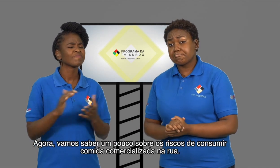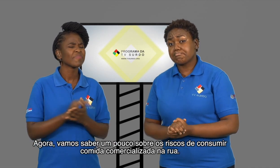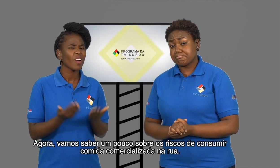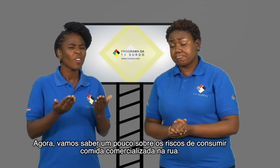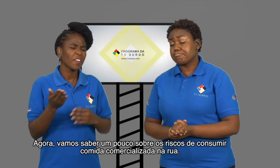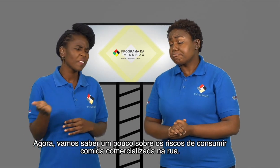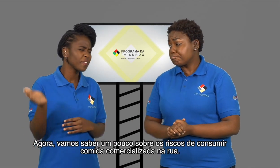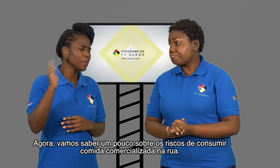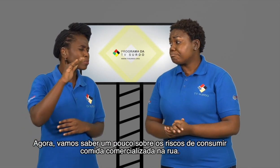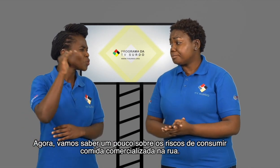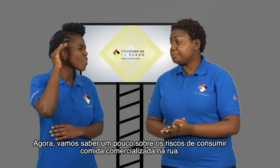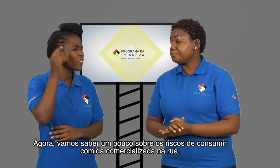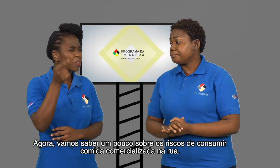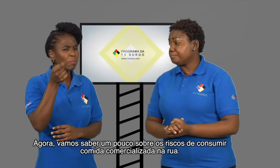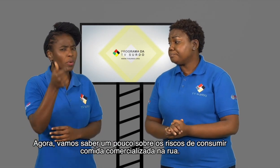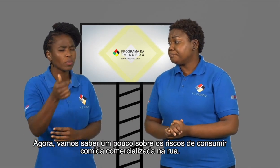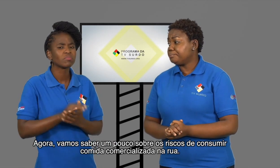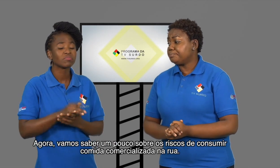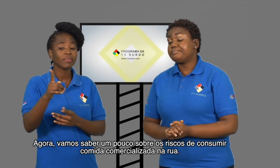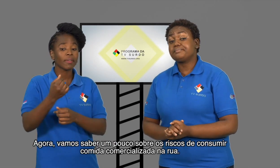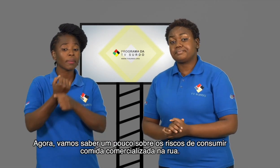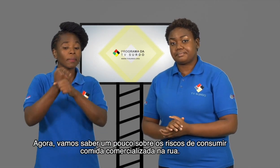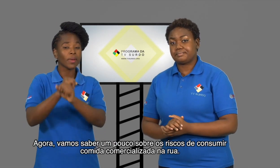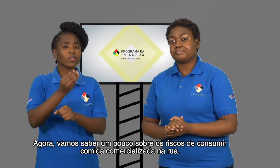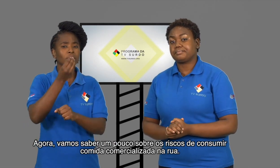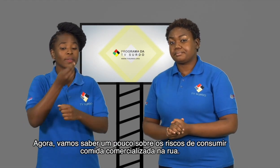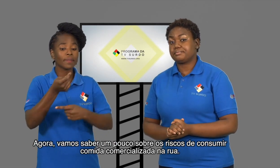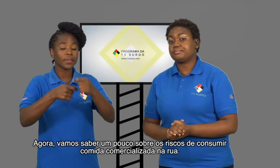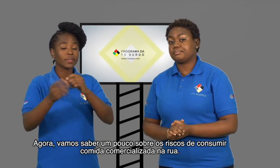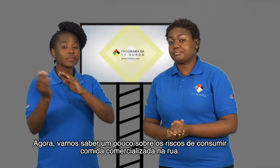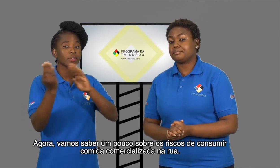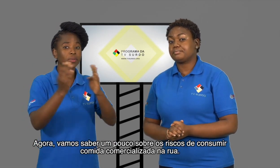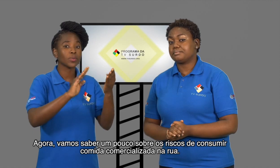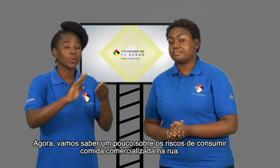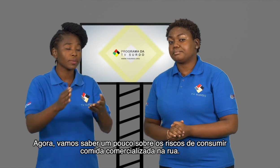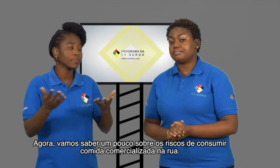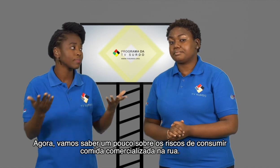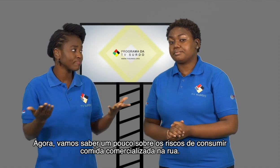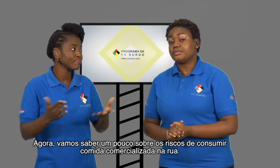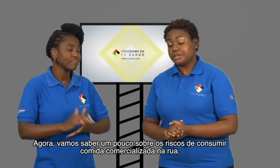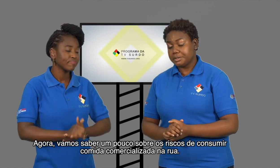vamos saber um pouco sobre os riscos de consumir comida comercializada na rua.